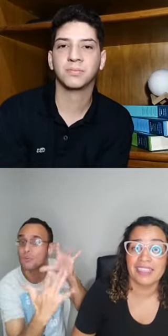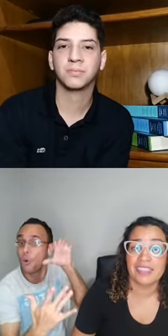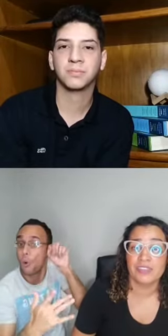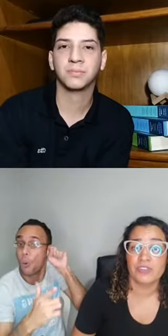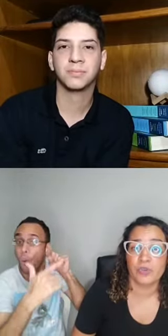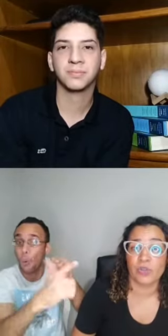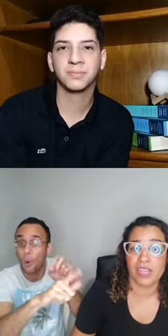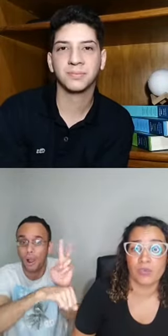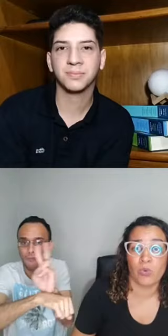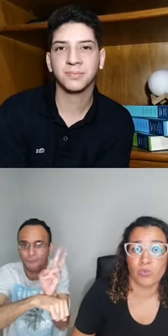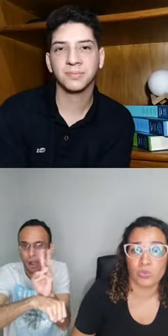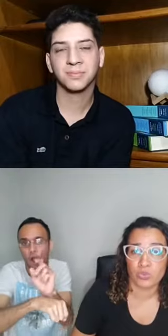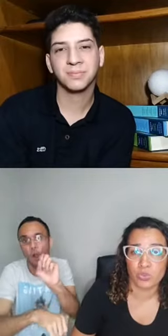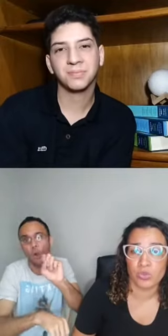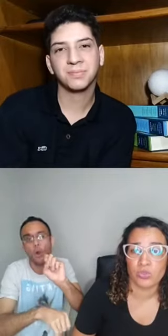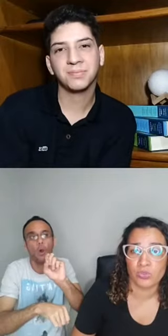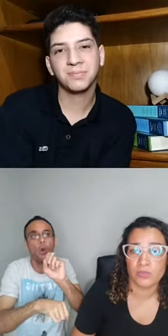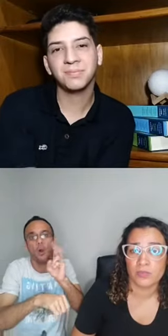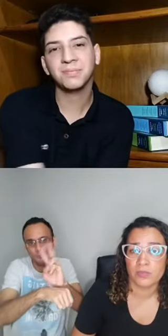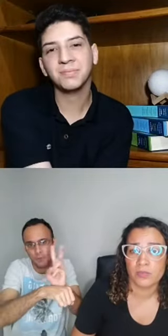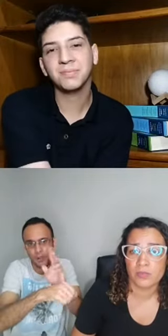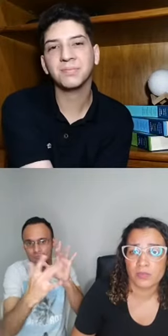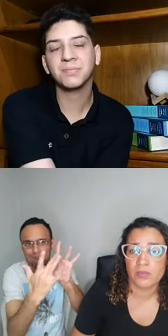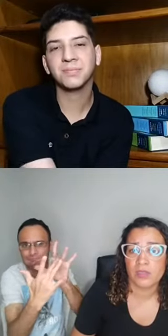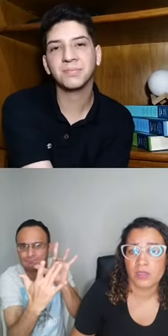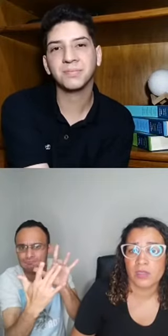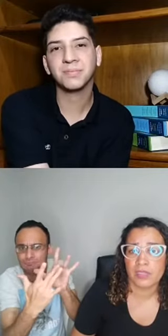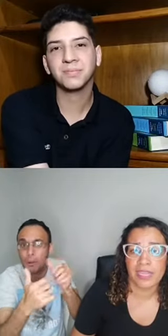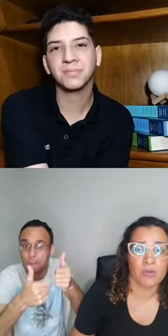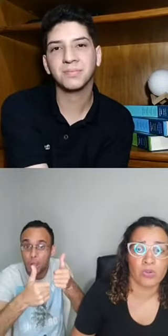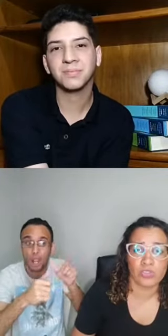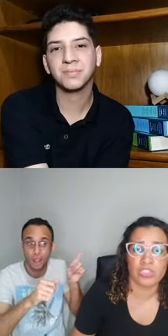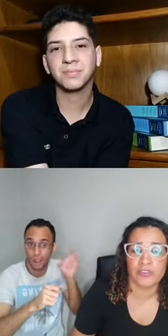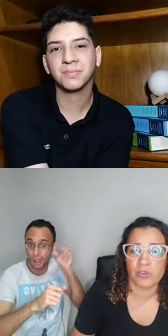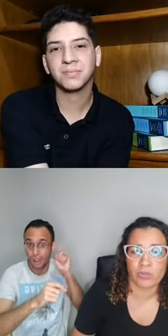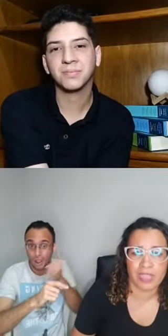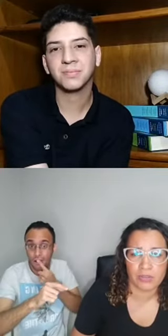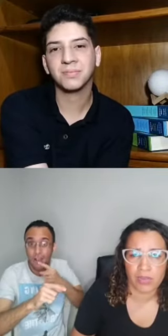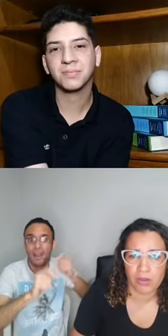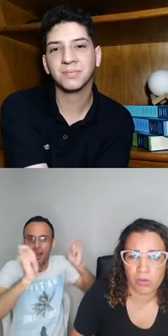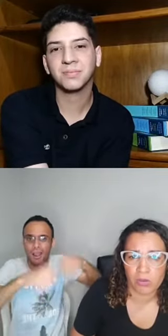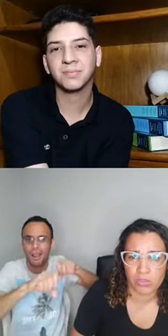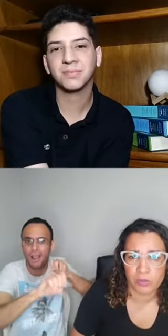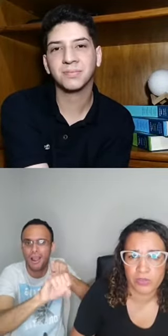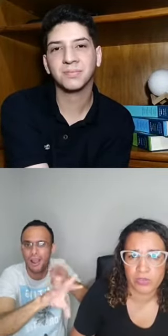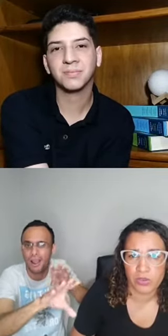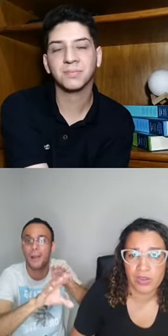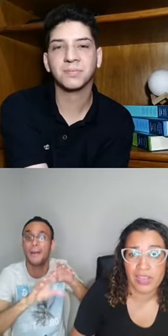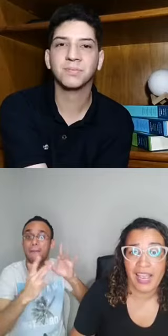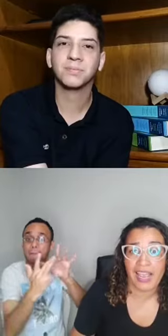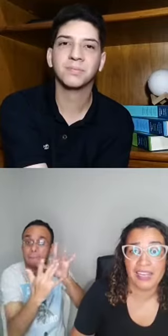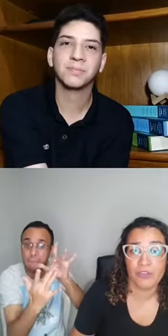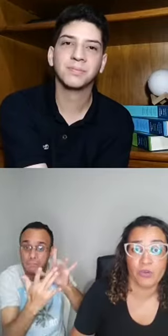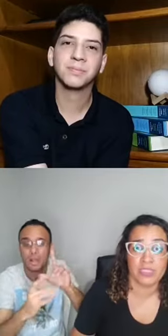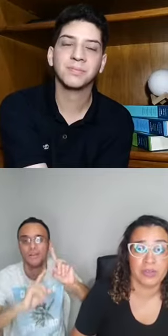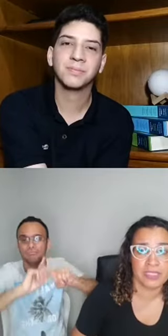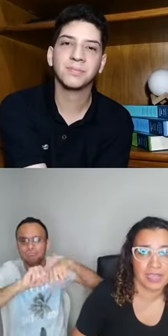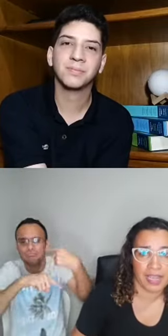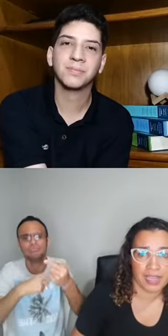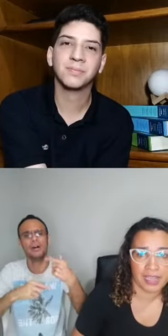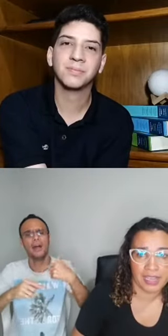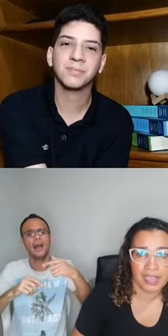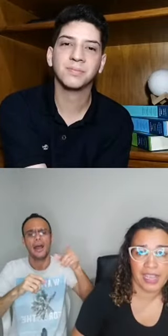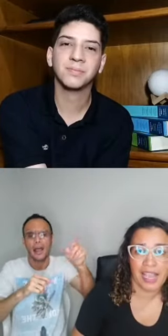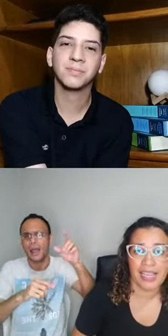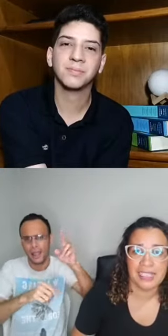Aí, em contato com outro surdo, né? O outro surdo teve um contato lá com o supervisor, aí ele foi conseguir